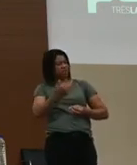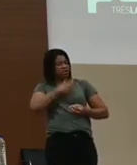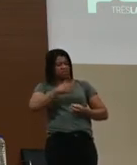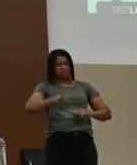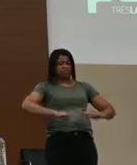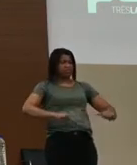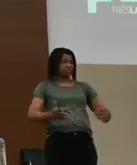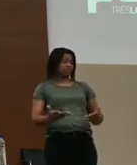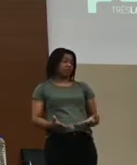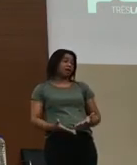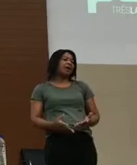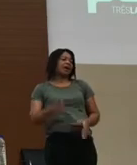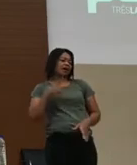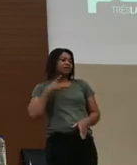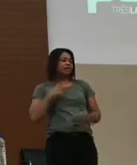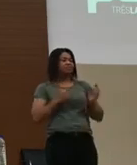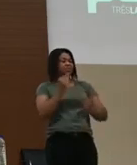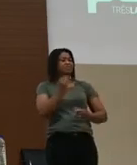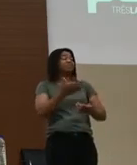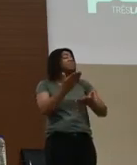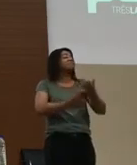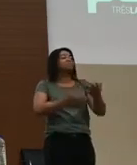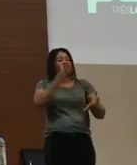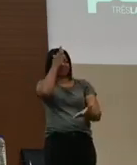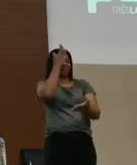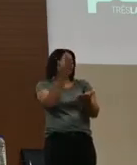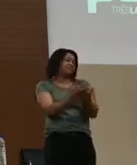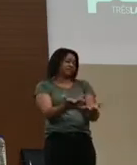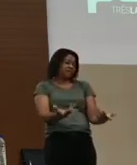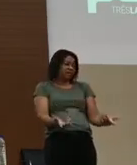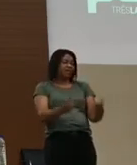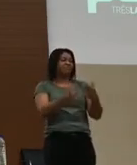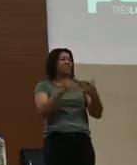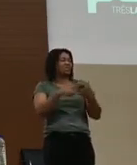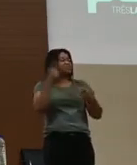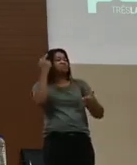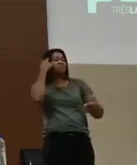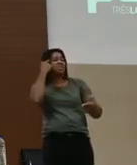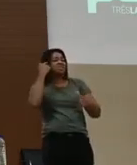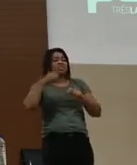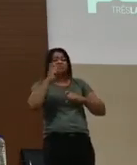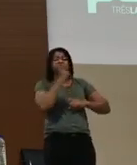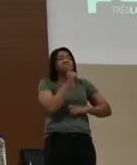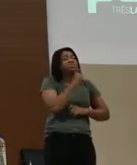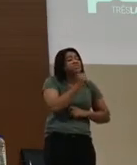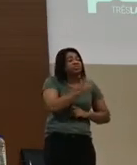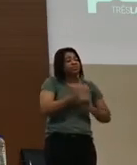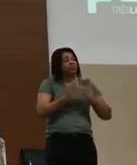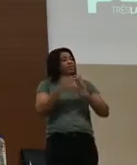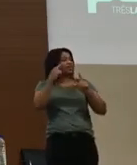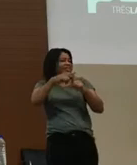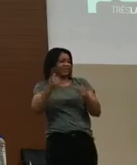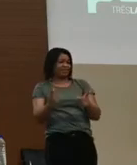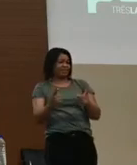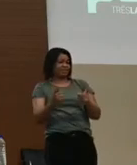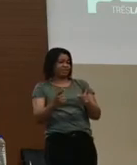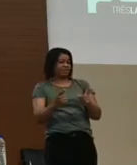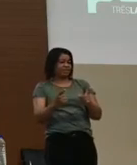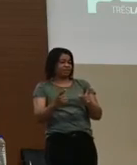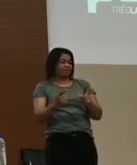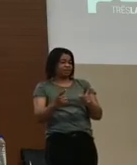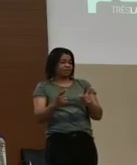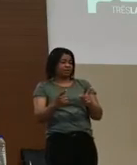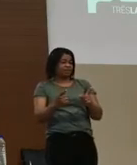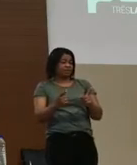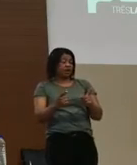não existe, isso é uma mentira da igreja, para dominar a mente, para dominar a humanidade. Claro que atrelado a